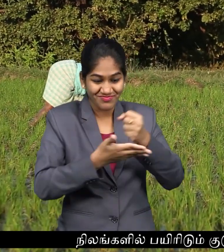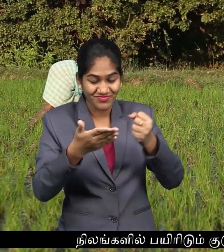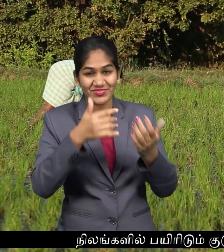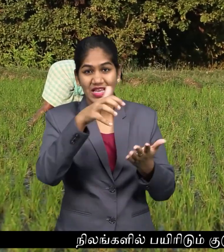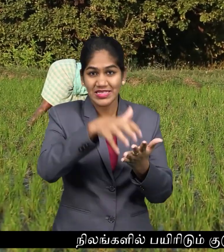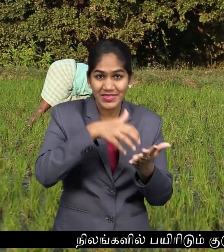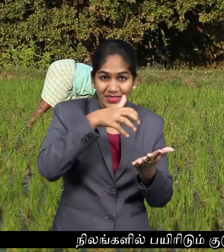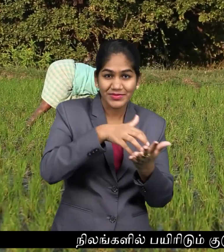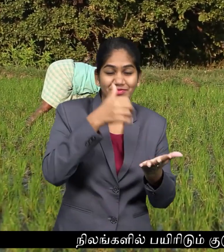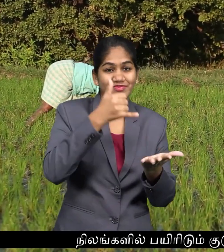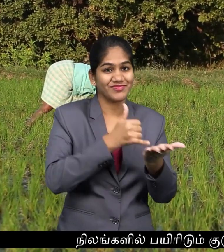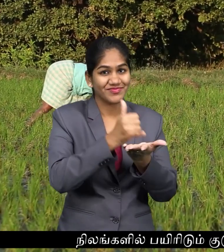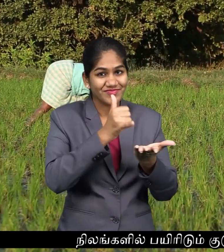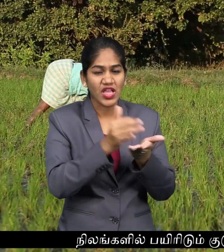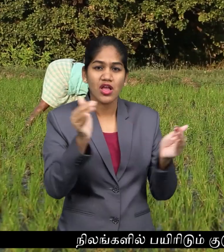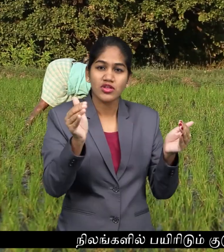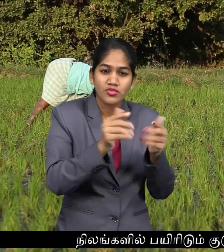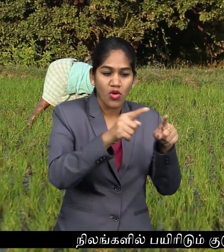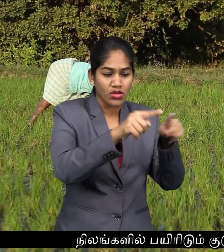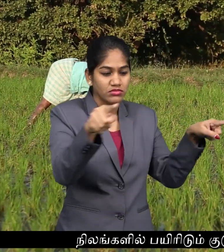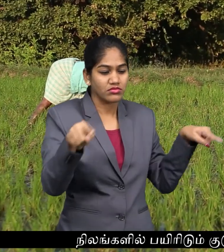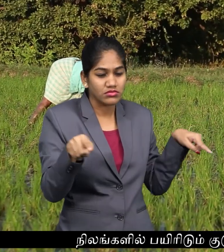வருகிறார்கள்.